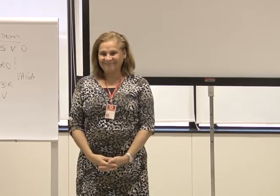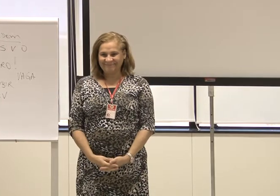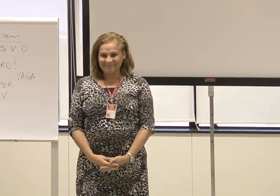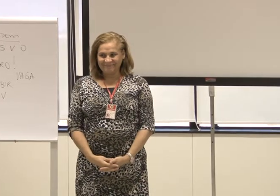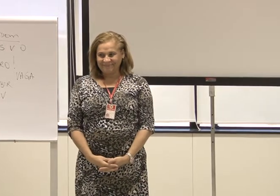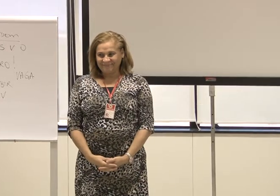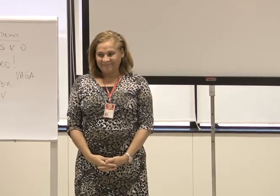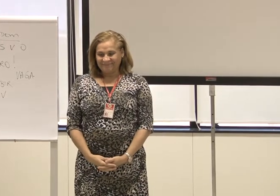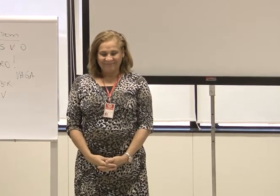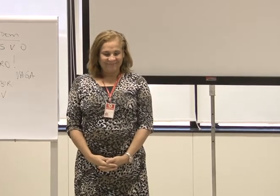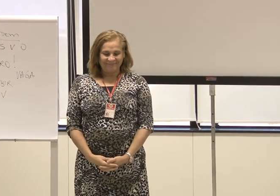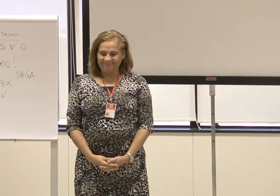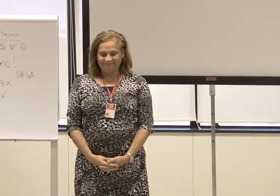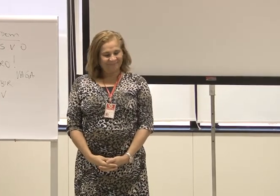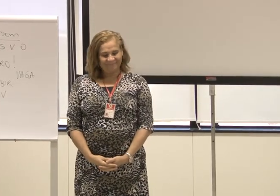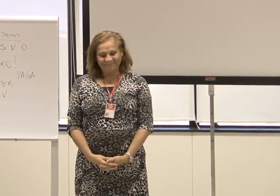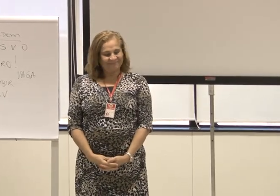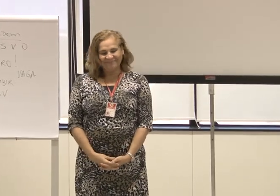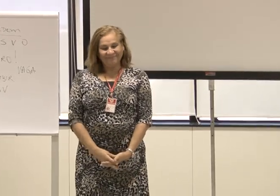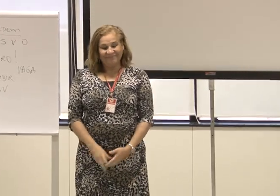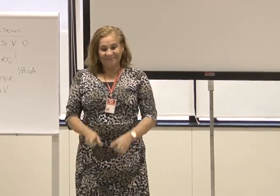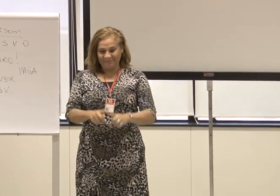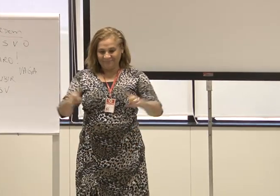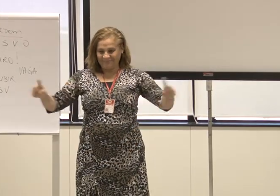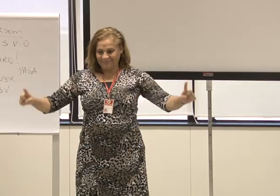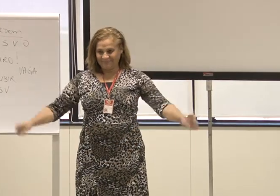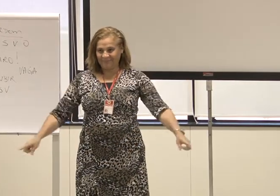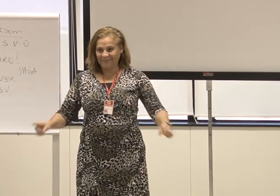Mesa bonita. Uma mulher.